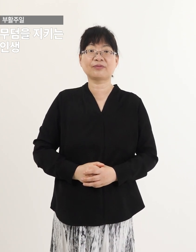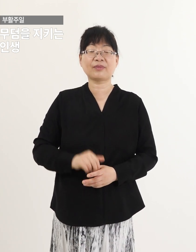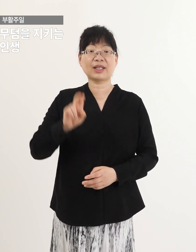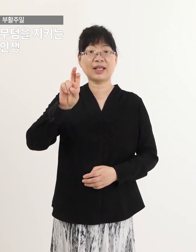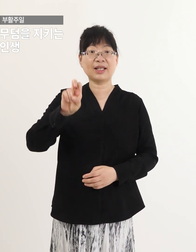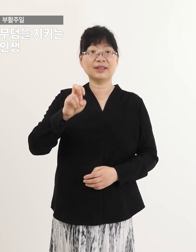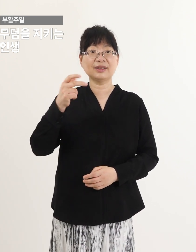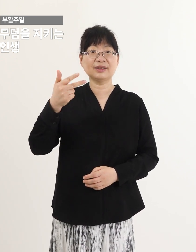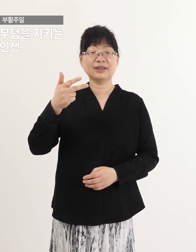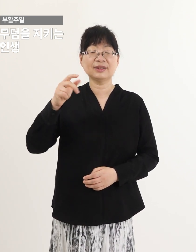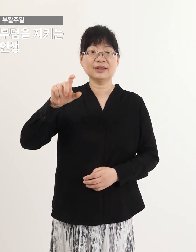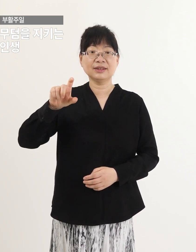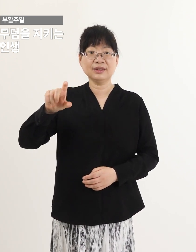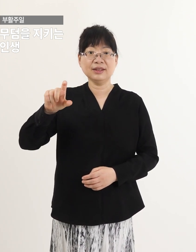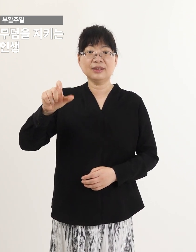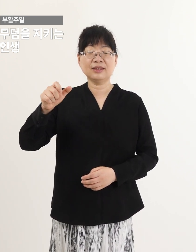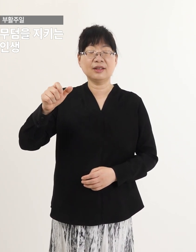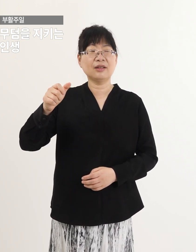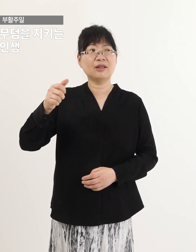27장